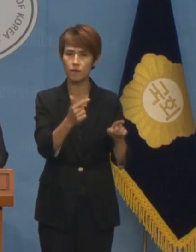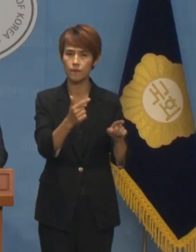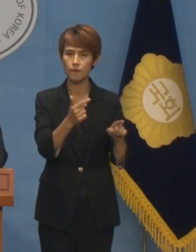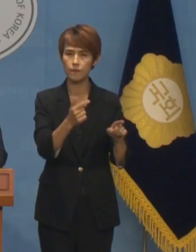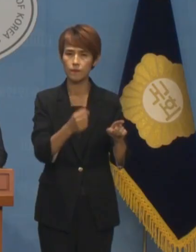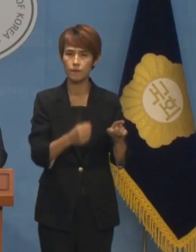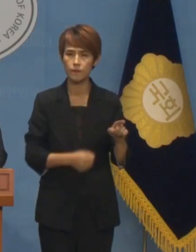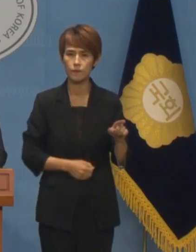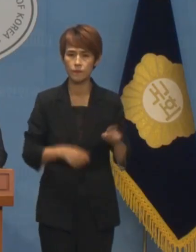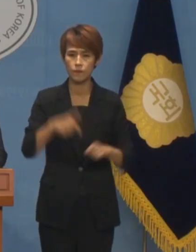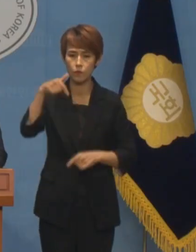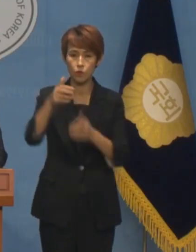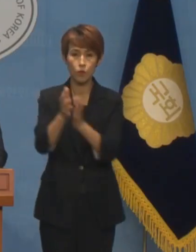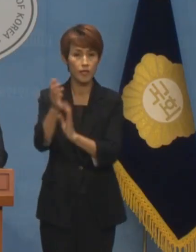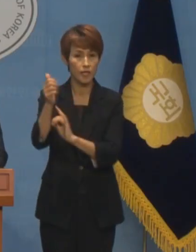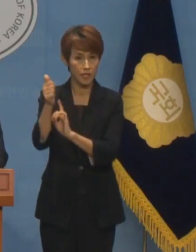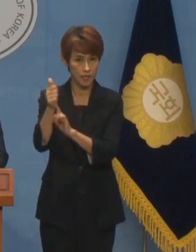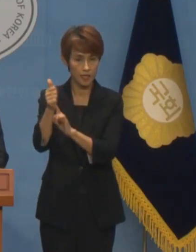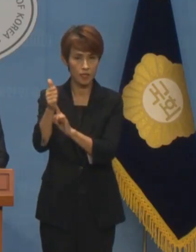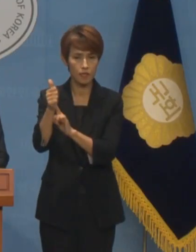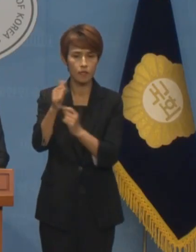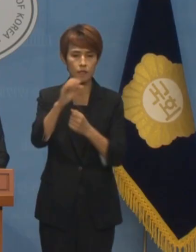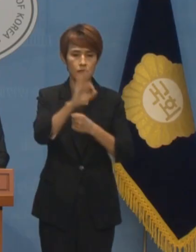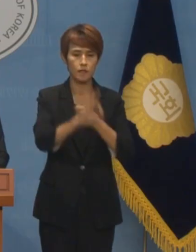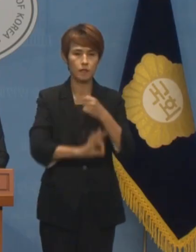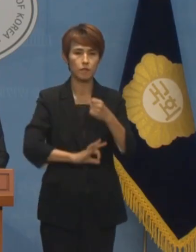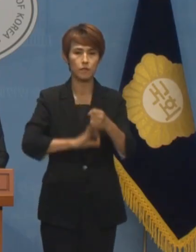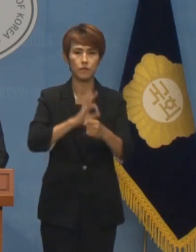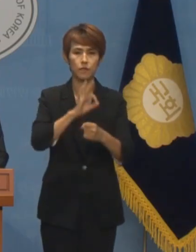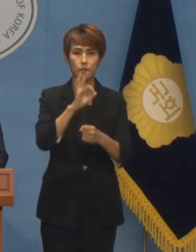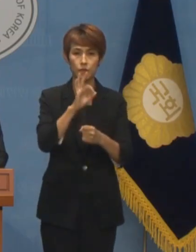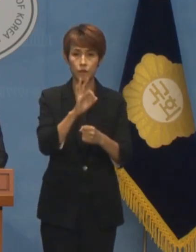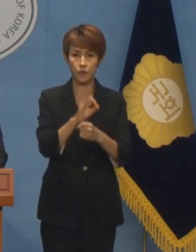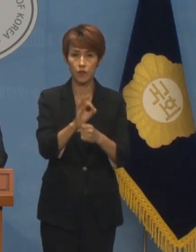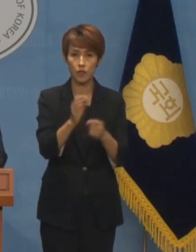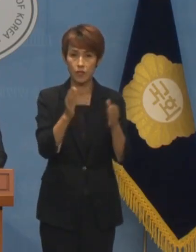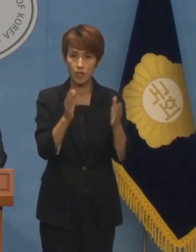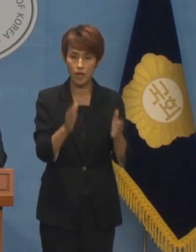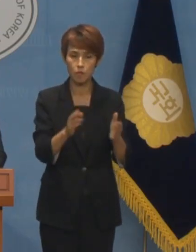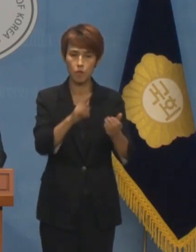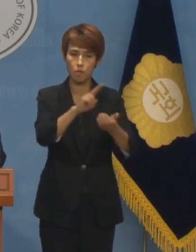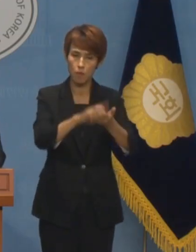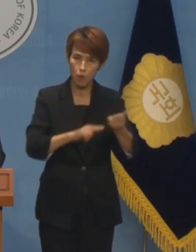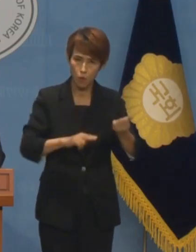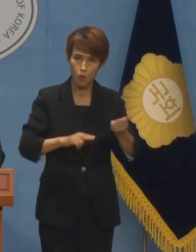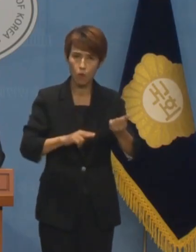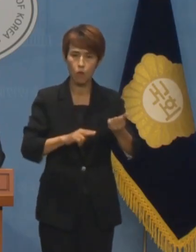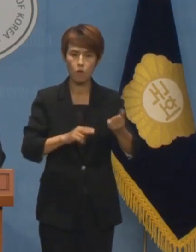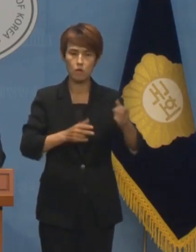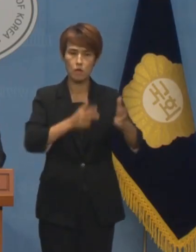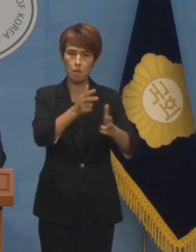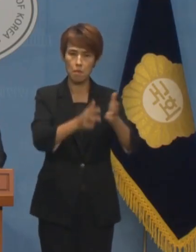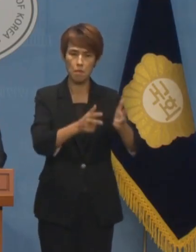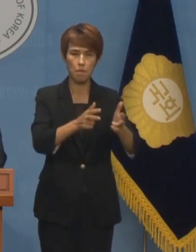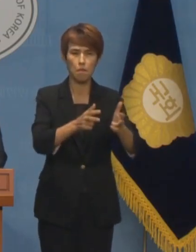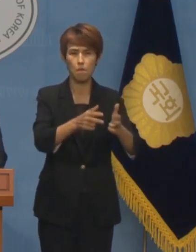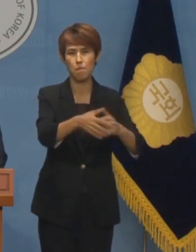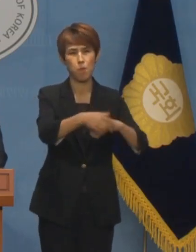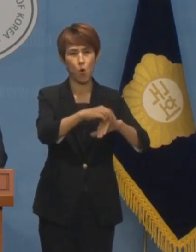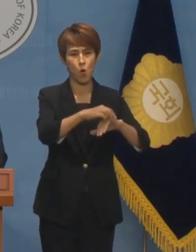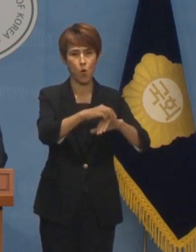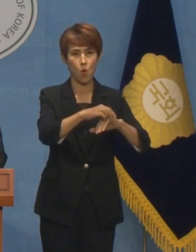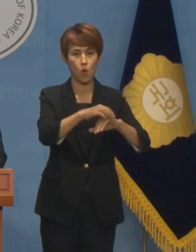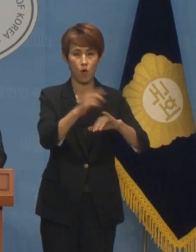그 구형배 회장이 10년 동안 뭘 팔고 10년 동안 국내에서 사업을 할 수 없기 때문에 싱가포르